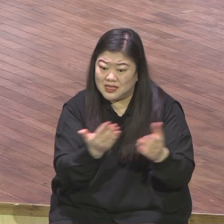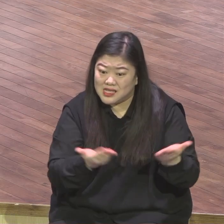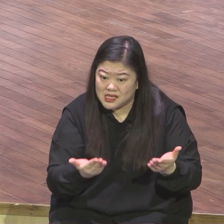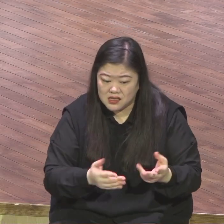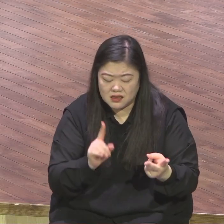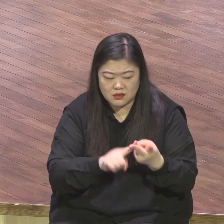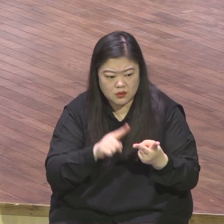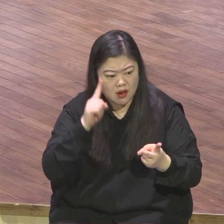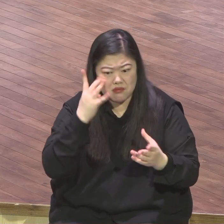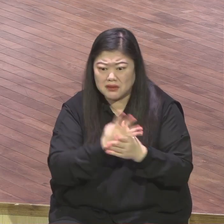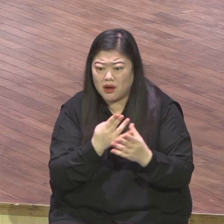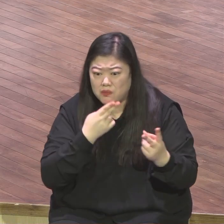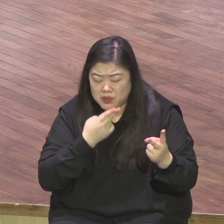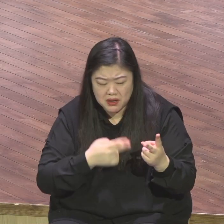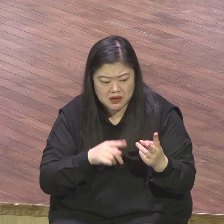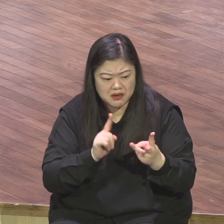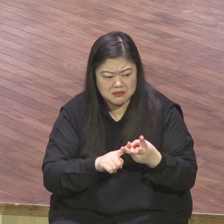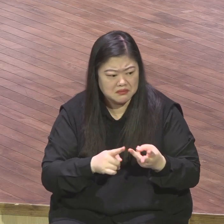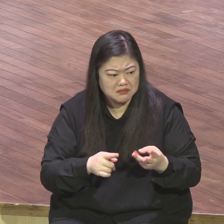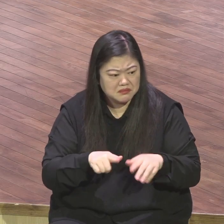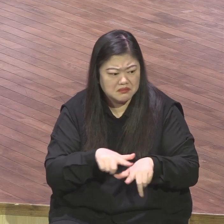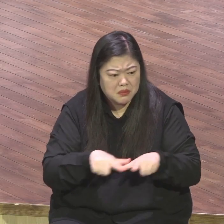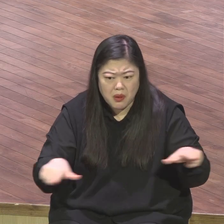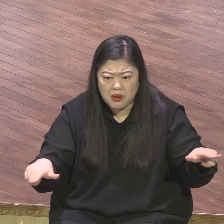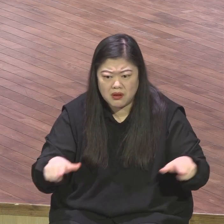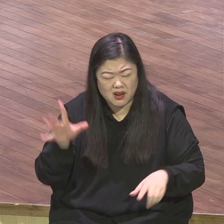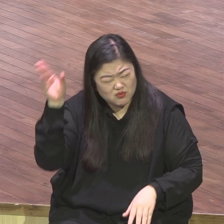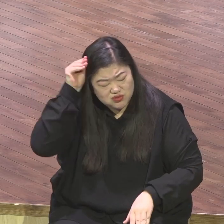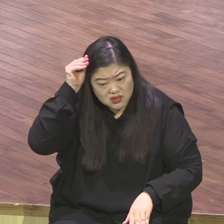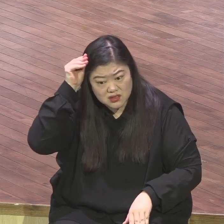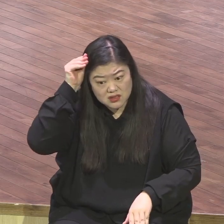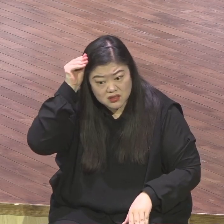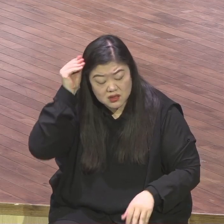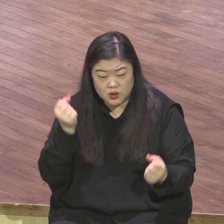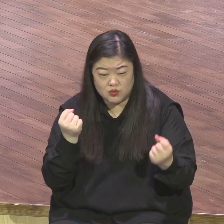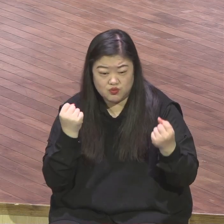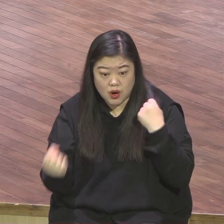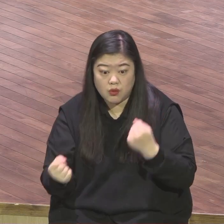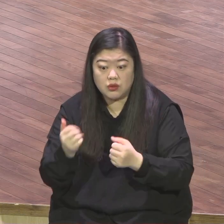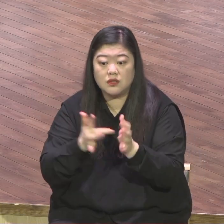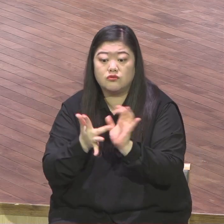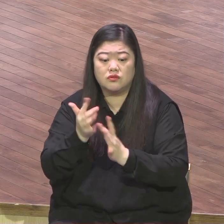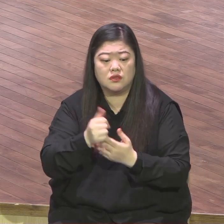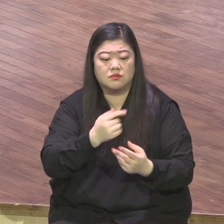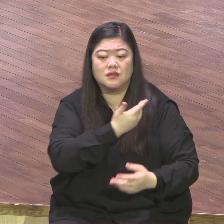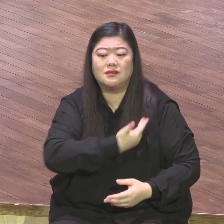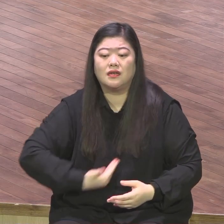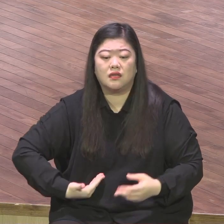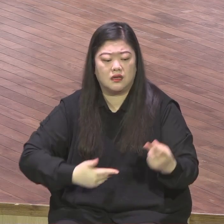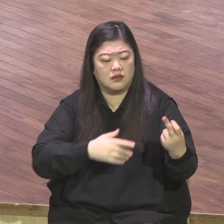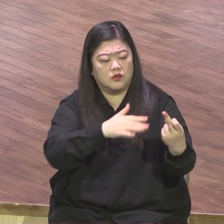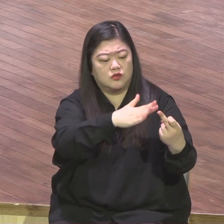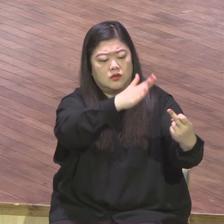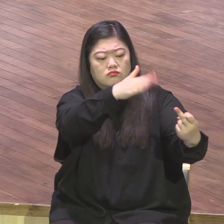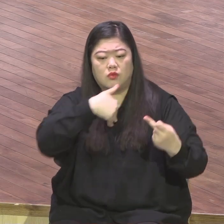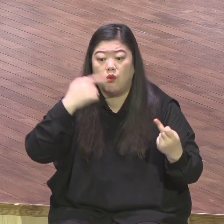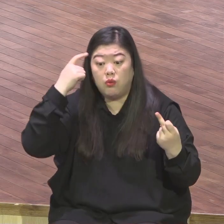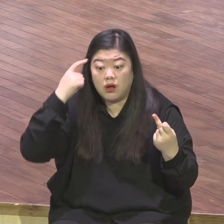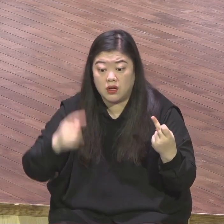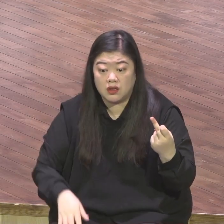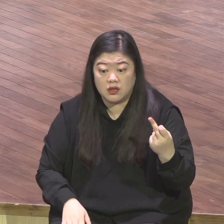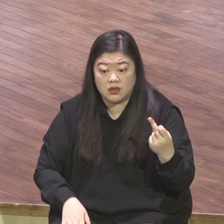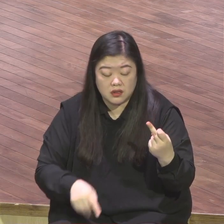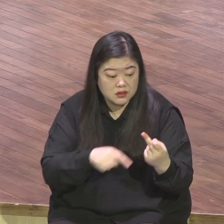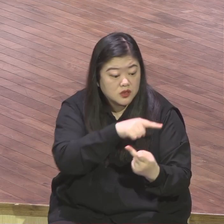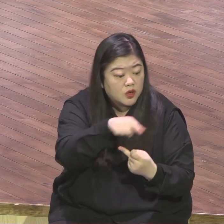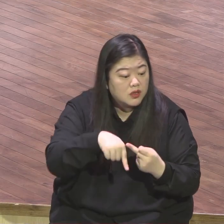노동자를 부르셨냔 말이에요. 너의 능력 필요 없어. 내가 능력 줄 거야. 그러니까